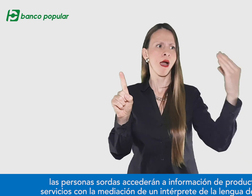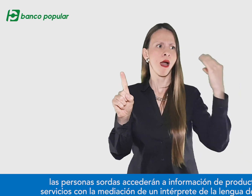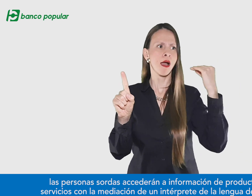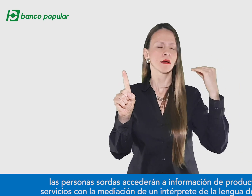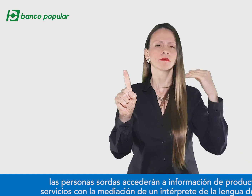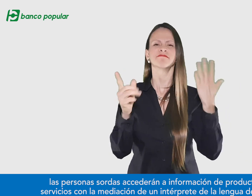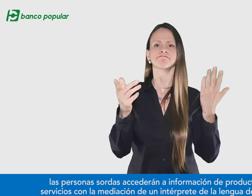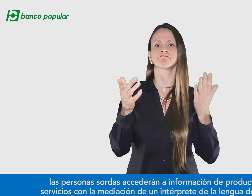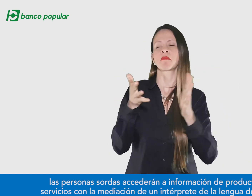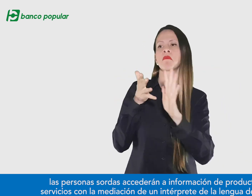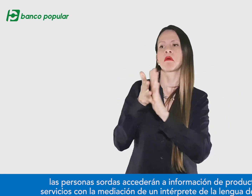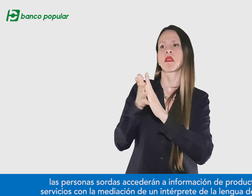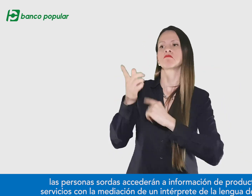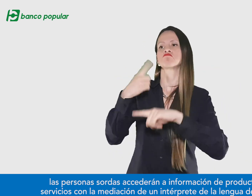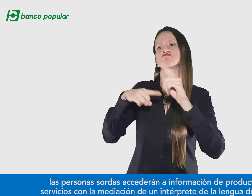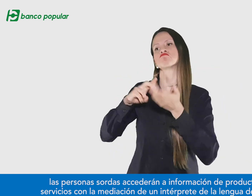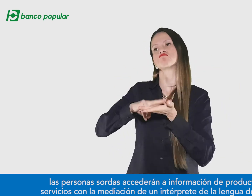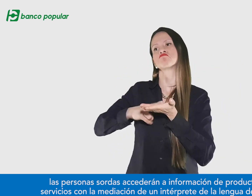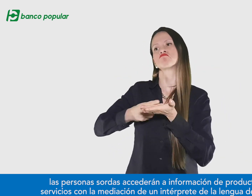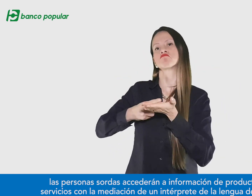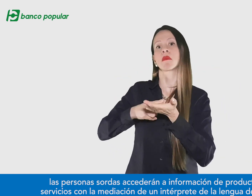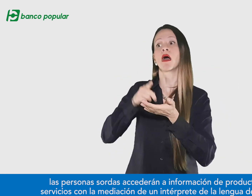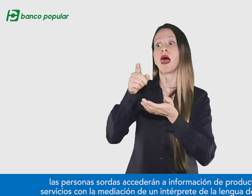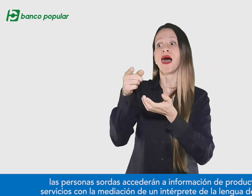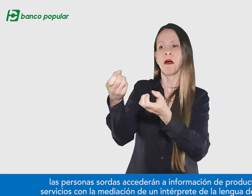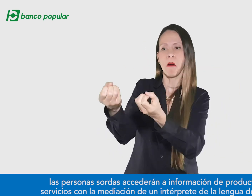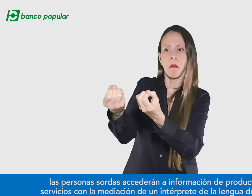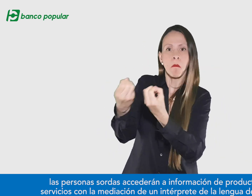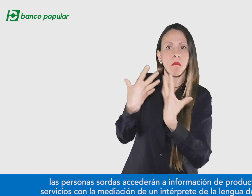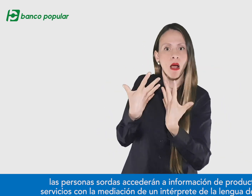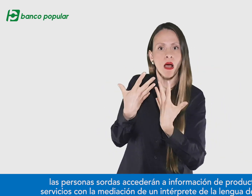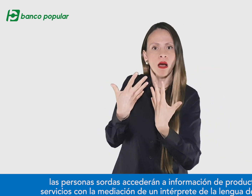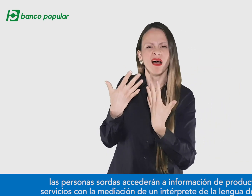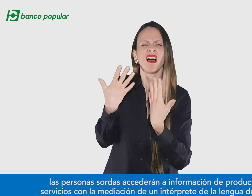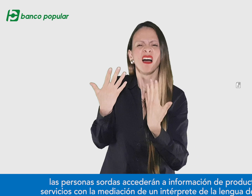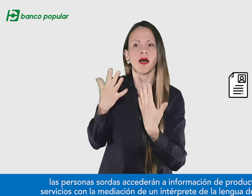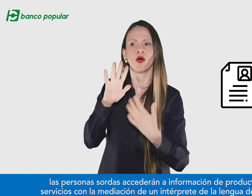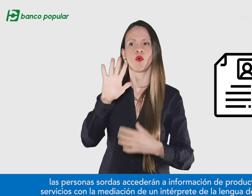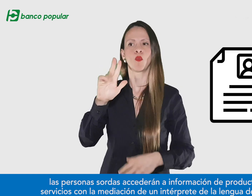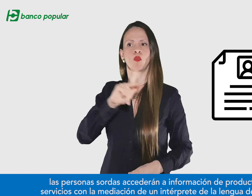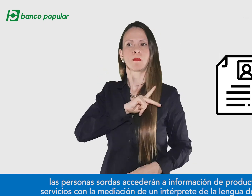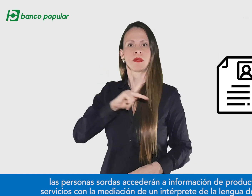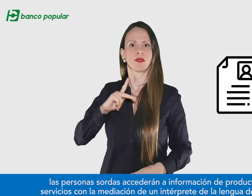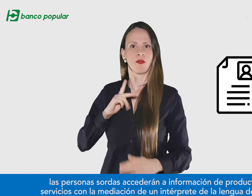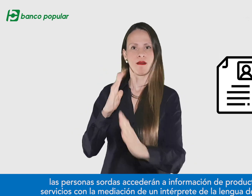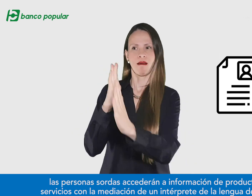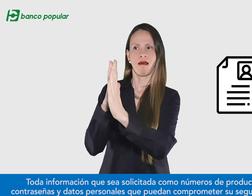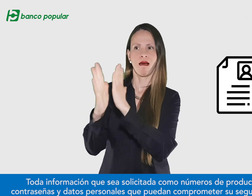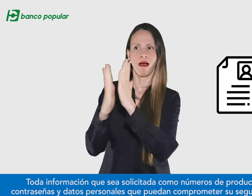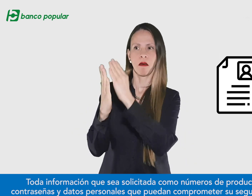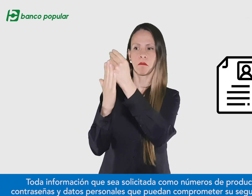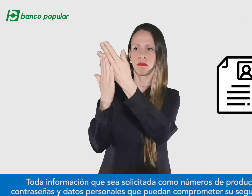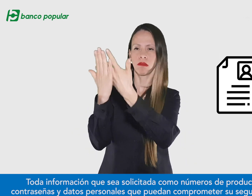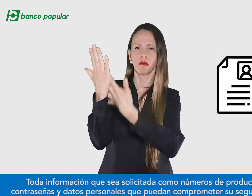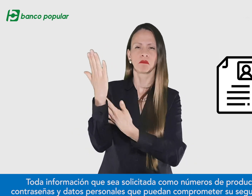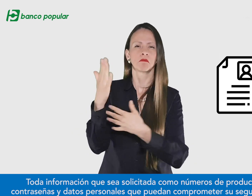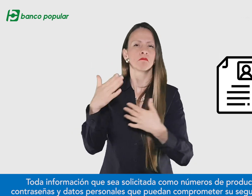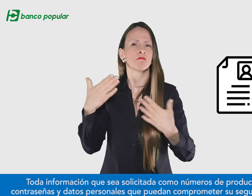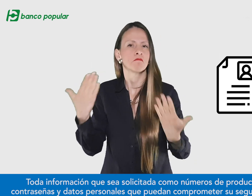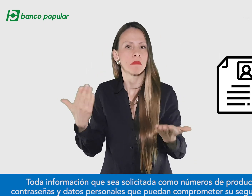sordas accederán a información de productos y servicios con la mediación de un intérprete de la lengua de señas. Toda información que sea